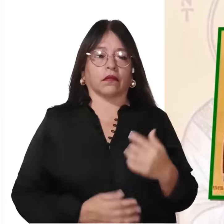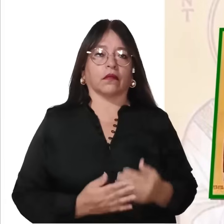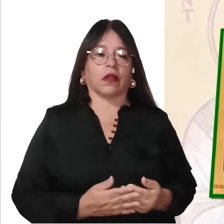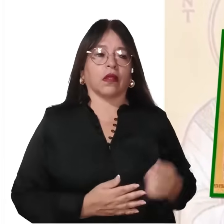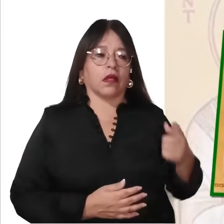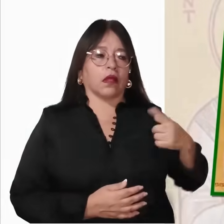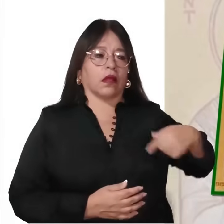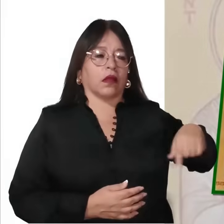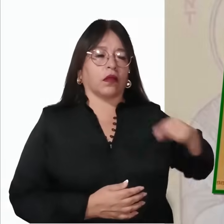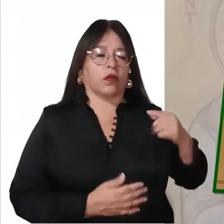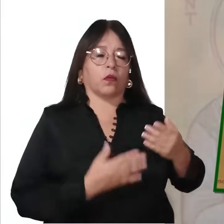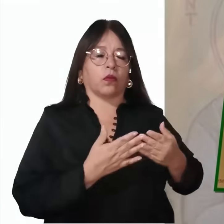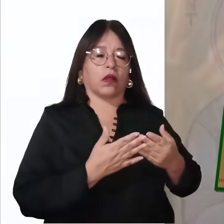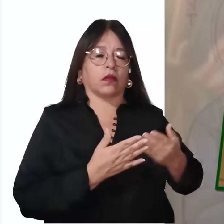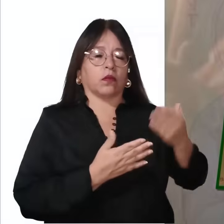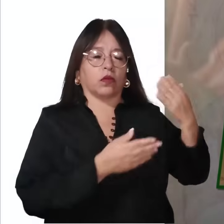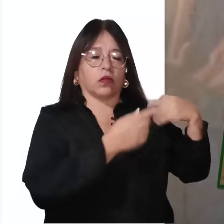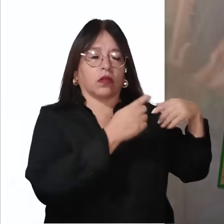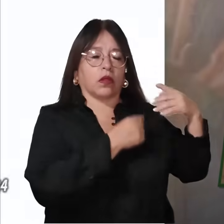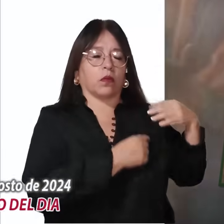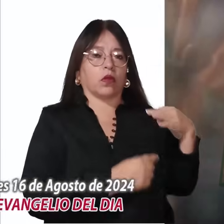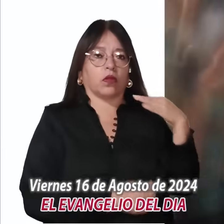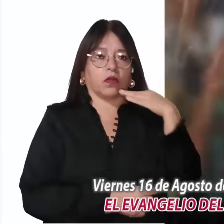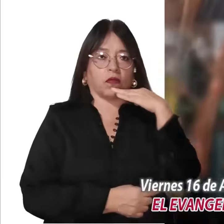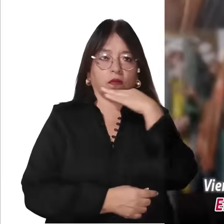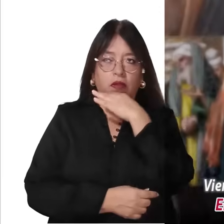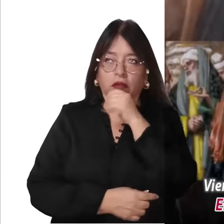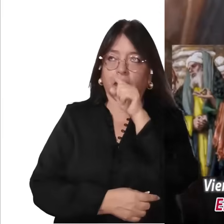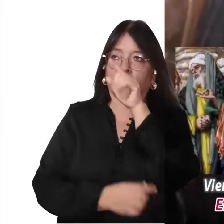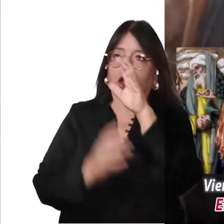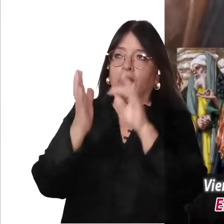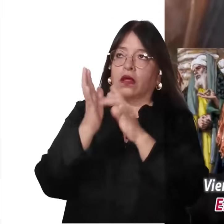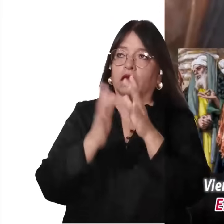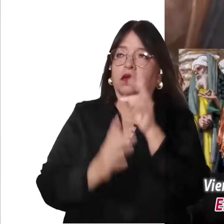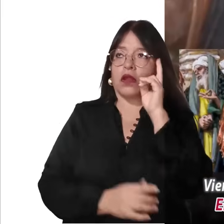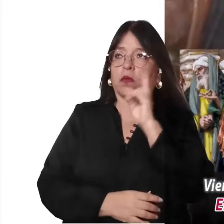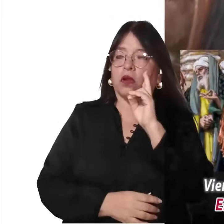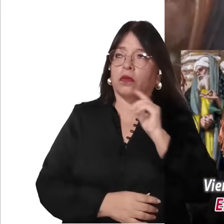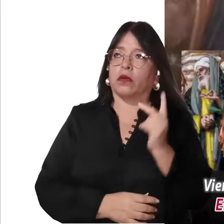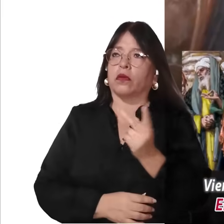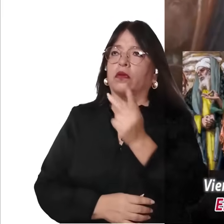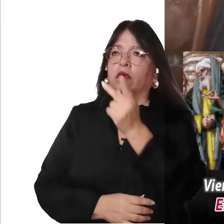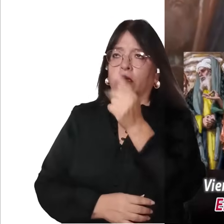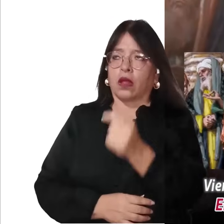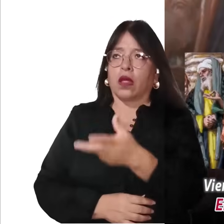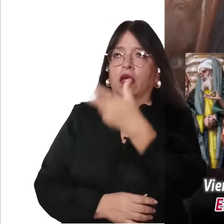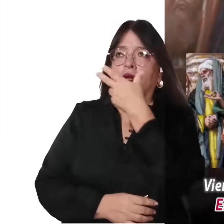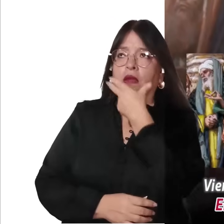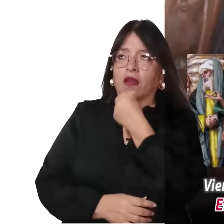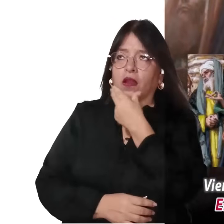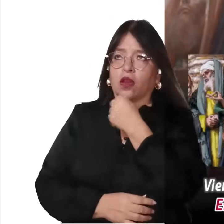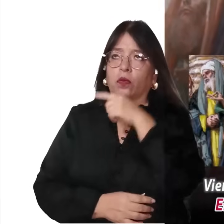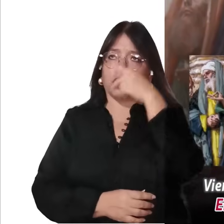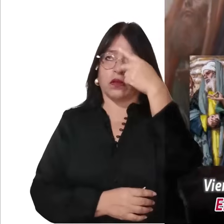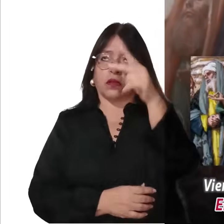tiempo se acercaron a Jesús unos fariseos y para ponerle una trampa le preguntaron, ¿Le está permitido al